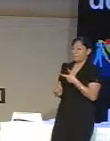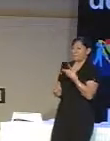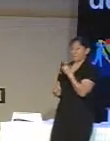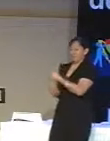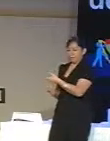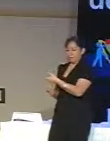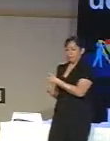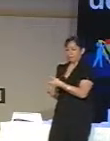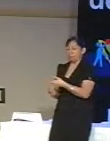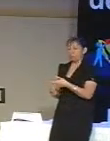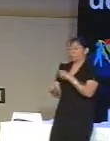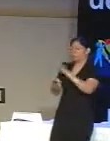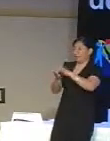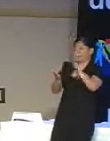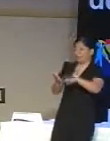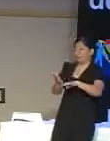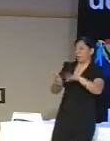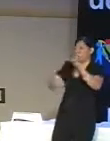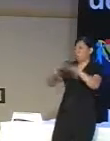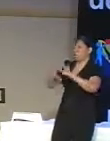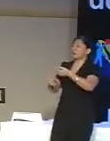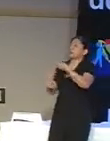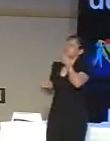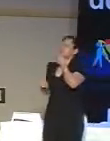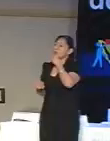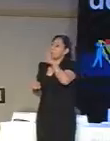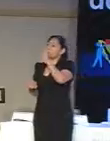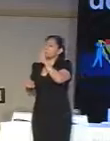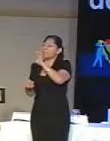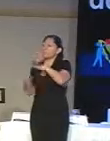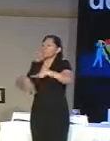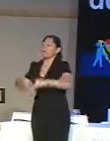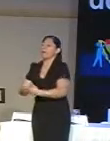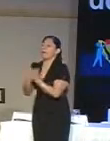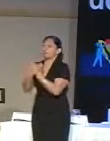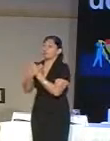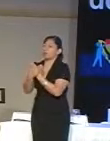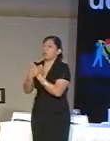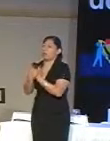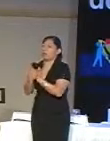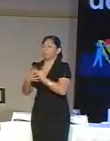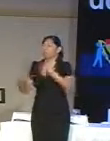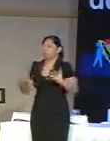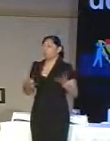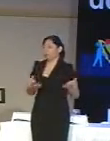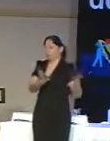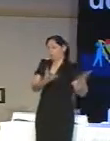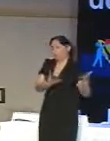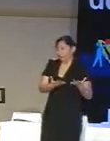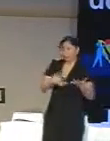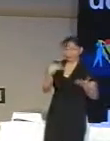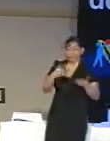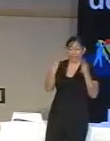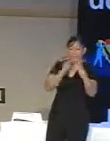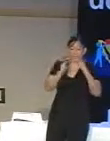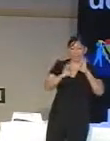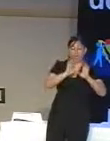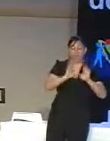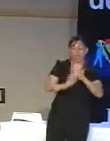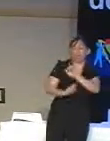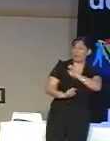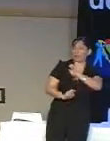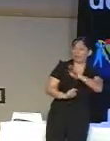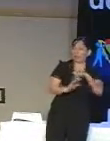al nacimiento. Son más días de estancia en una unidad de cuidados intensivos neonatales, y ustedes saben que si